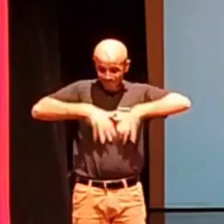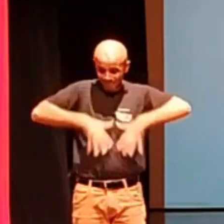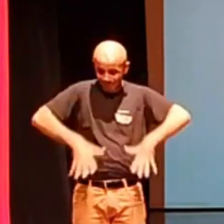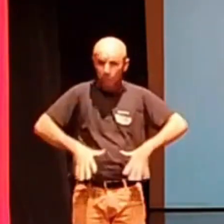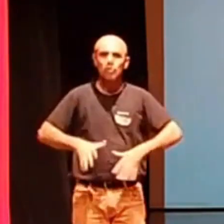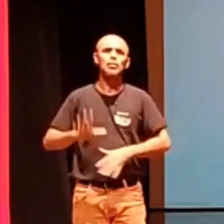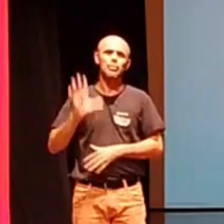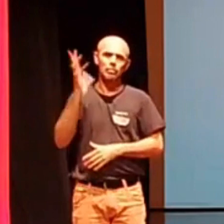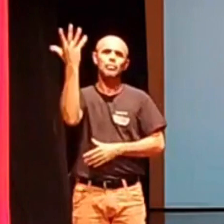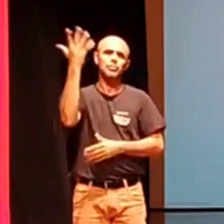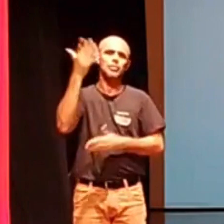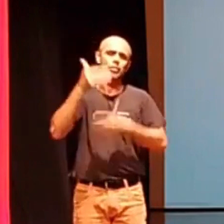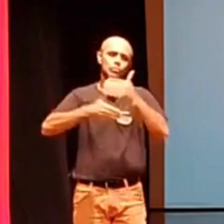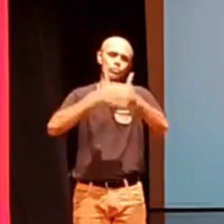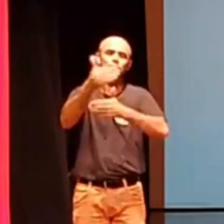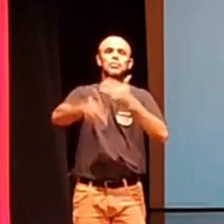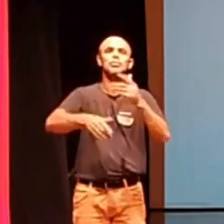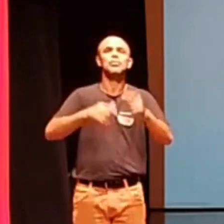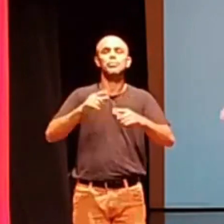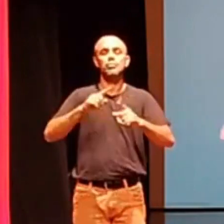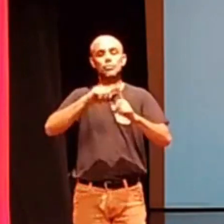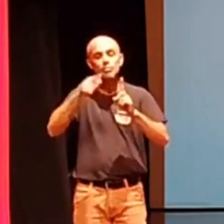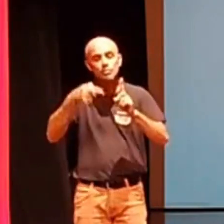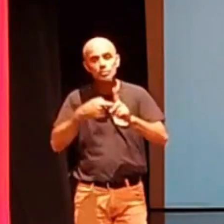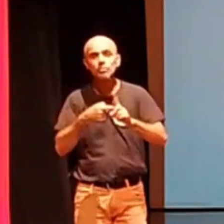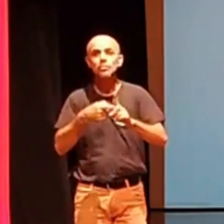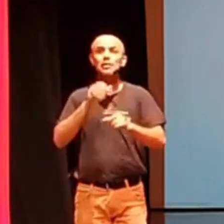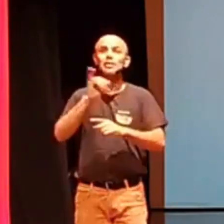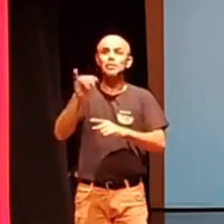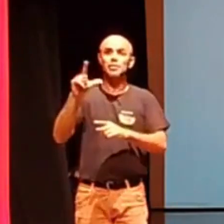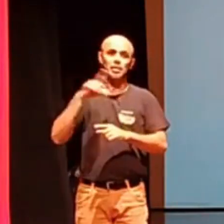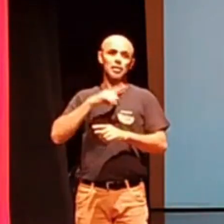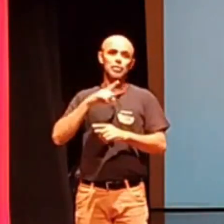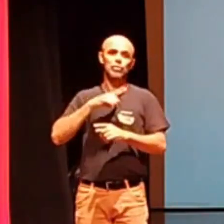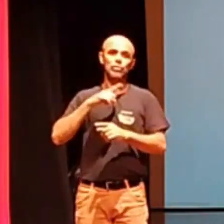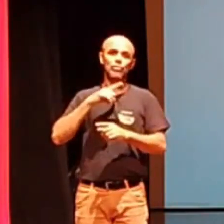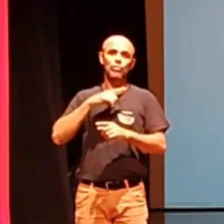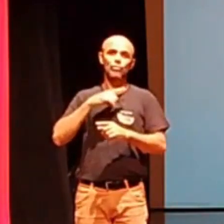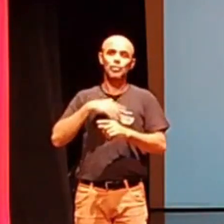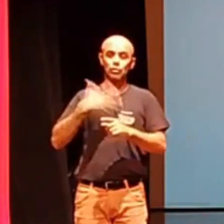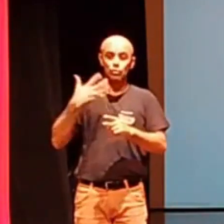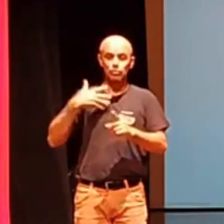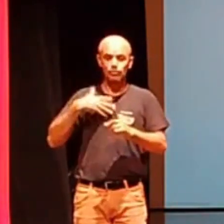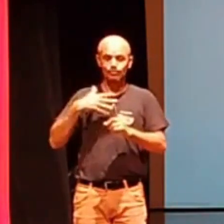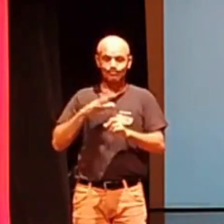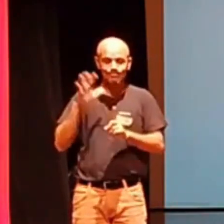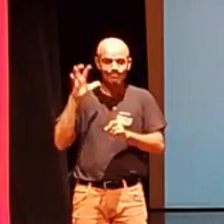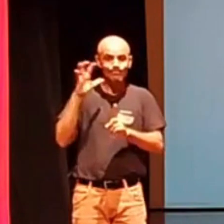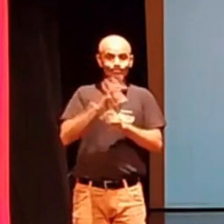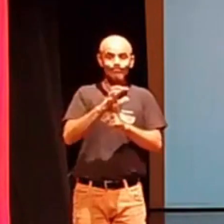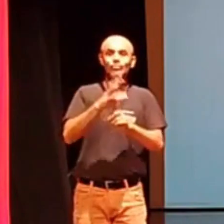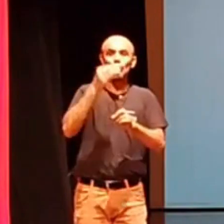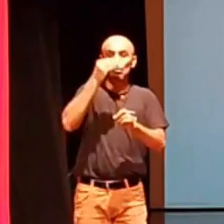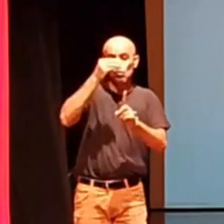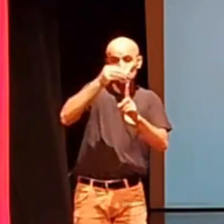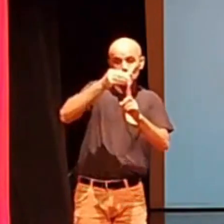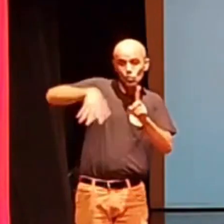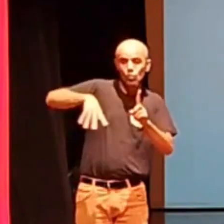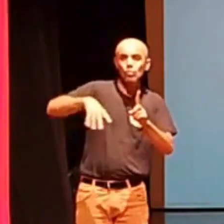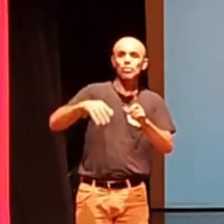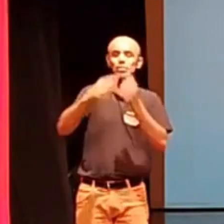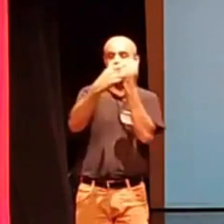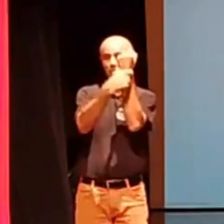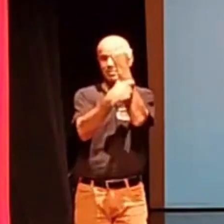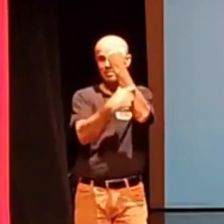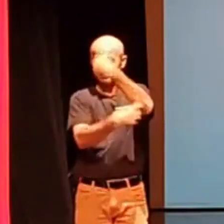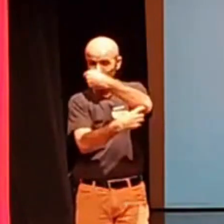a gestação. Né? E se ela tiver mais um comprometimento da escoliose, isso pode se agravar muito mais.